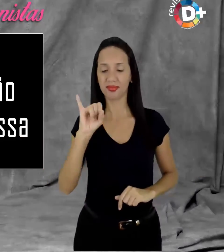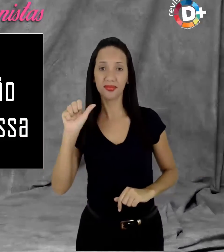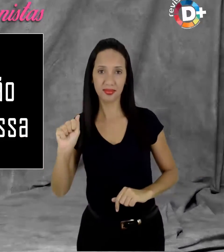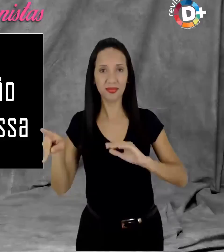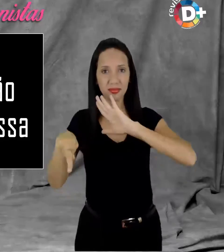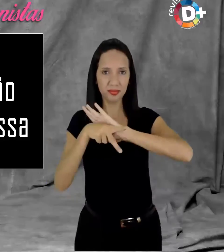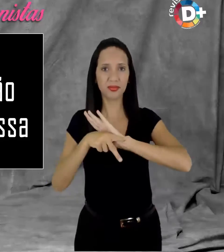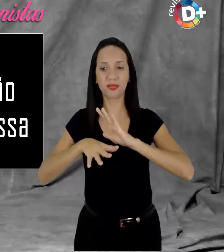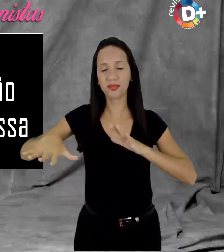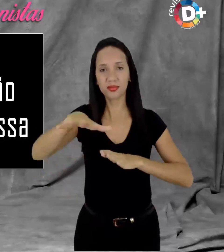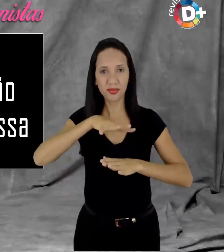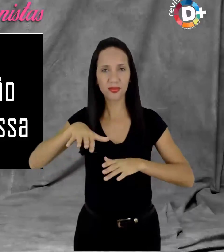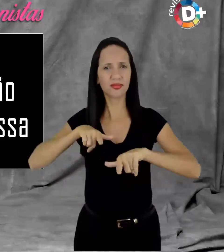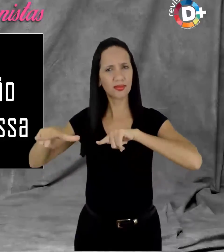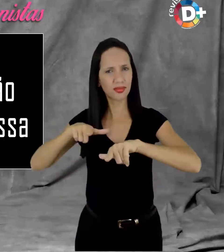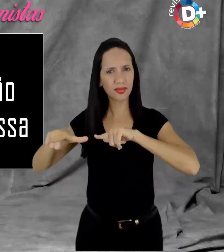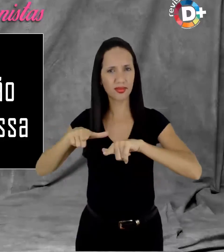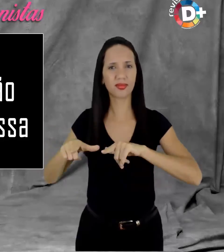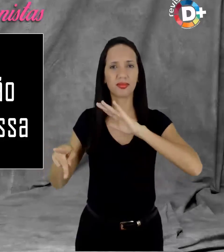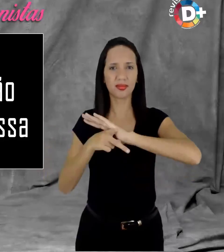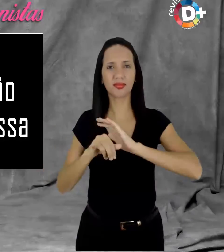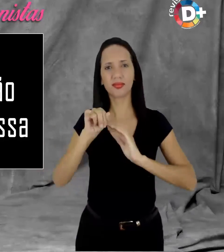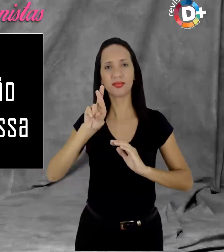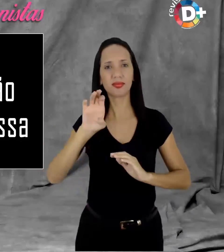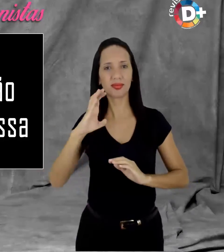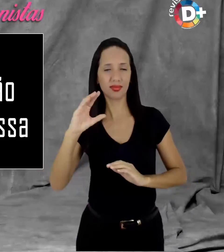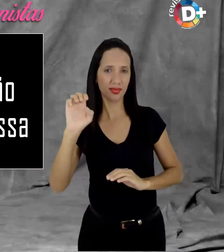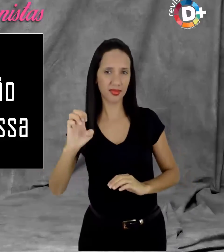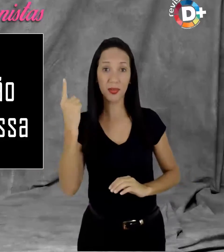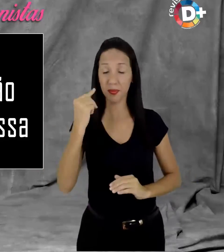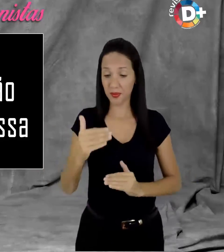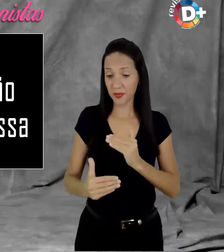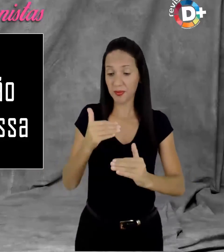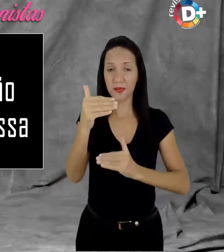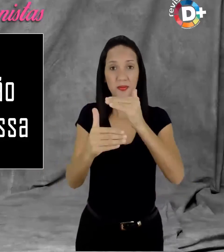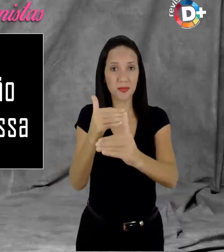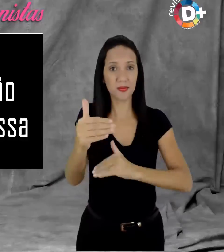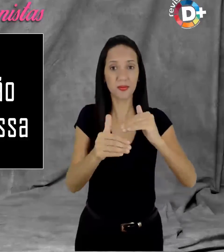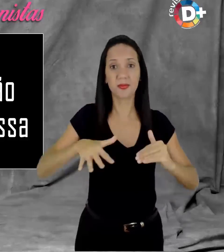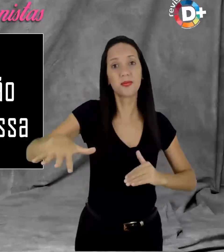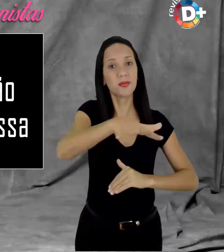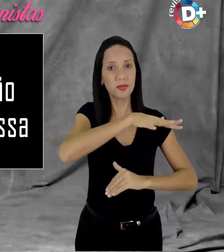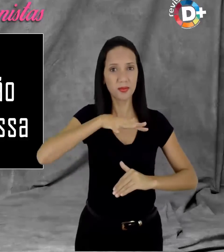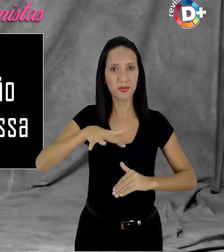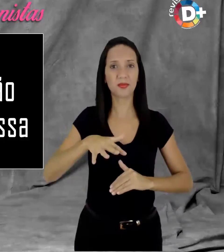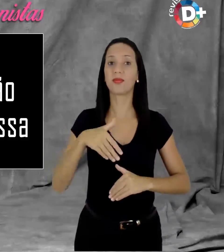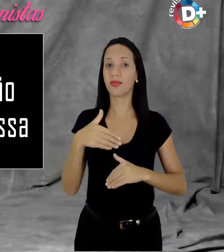Instituto Brasileiro de Coaching, IBC, os primeiros e mais importantes passos do processo de coaching para mulheres